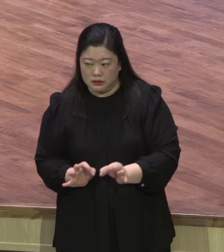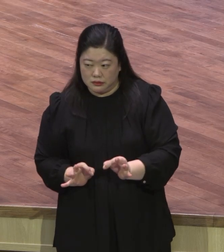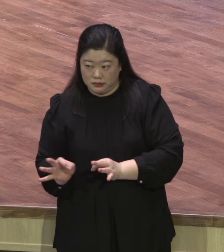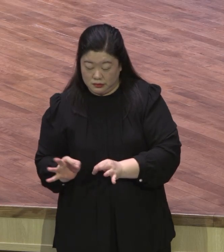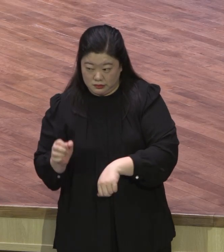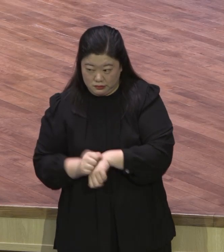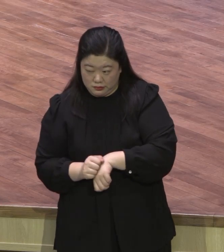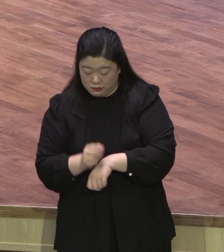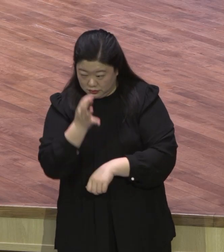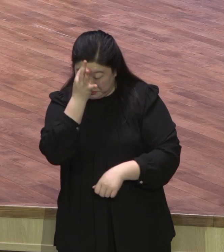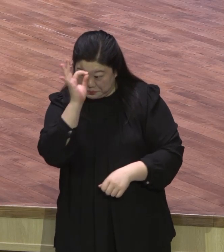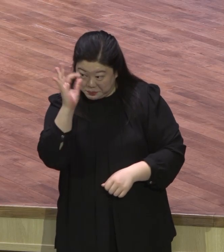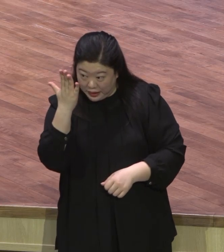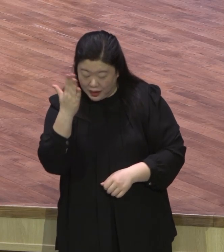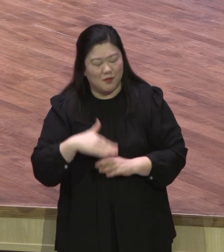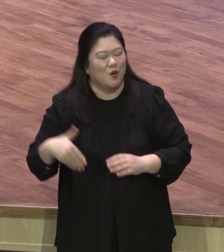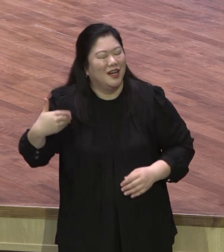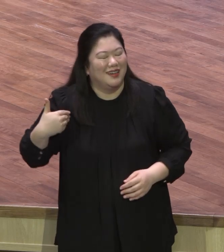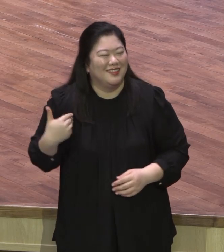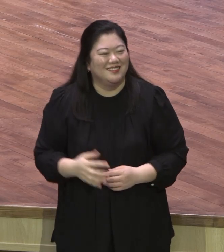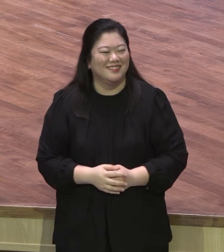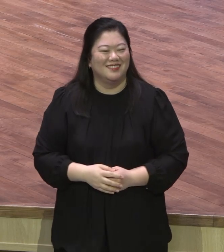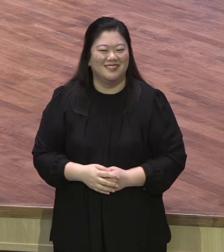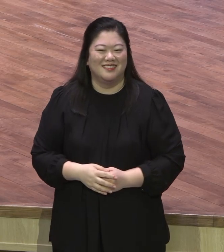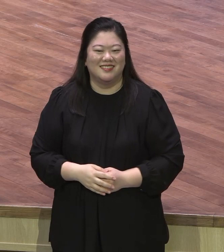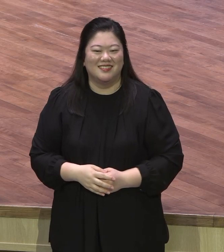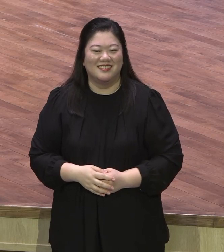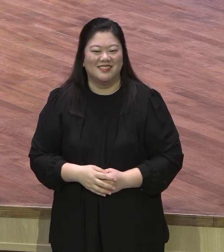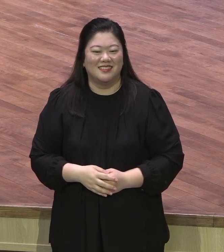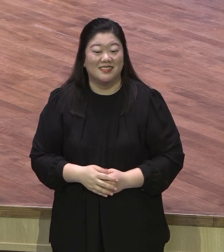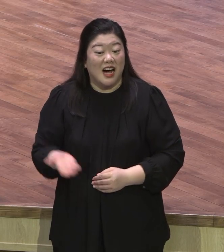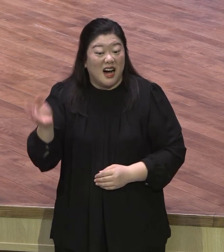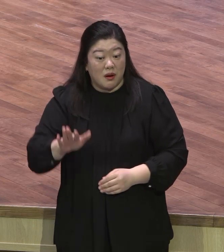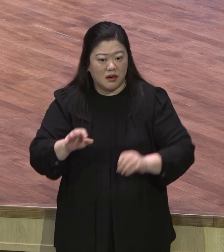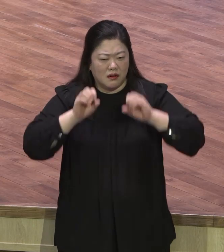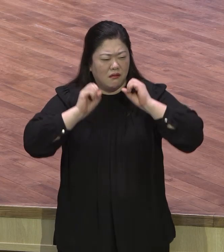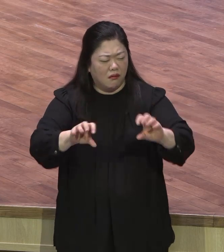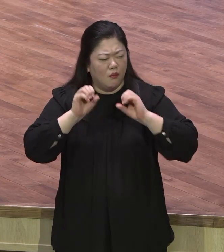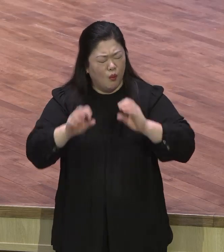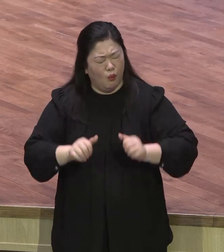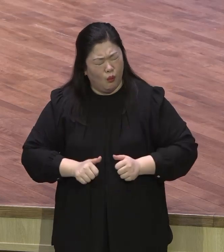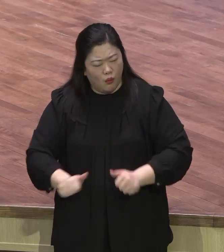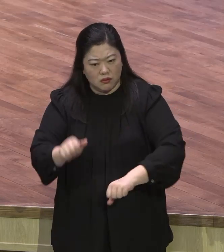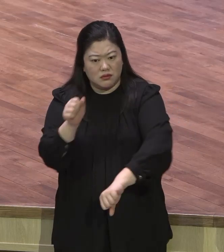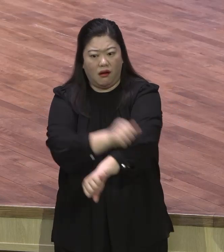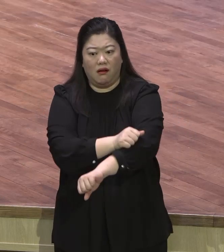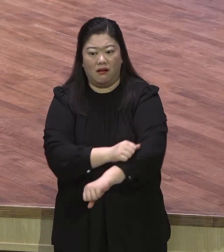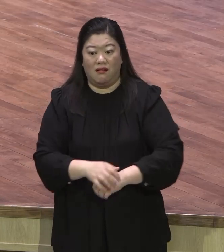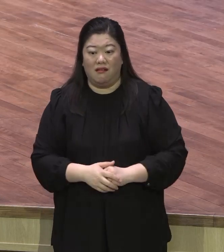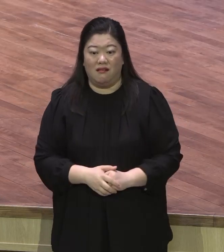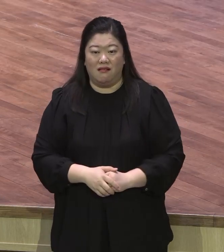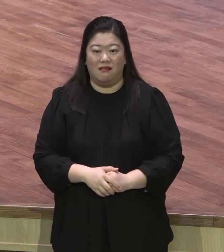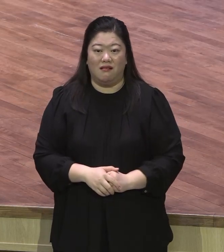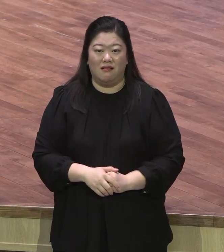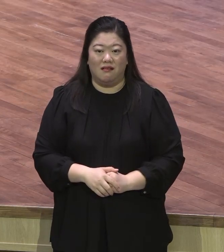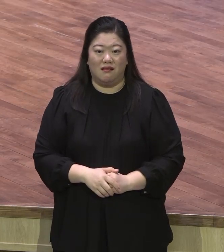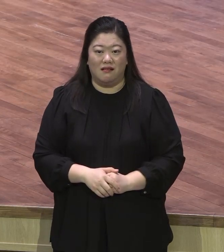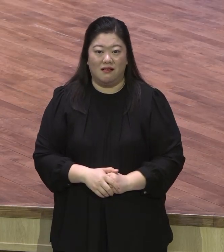그렇지 전국에서 이랬대 엄청나게 잘하는 거예요 막 책 파는 점 내가 보니까